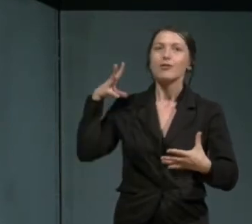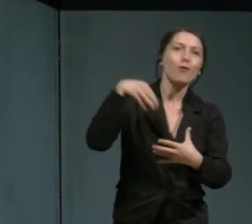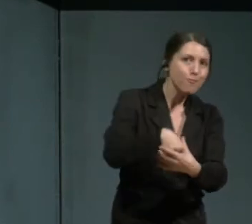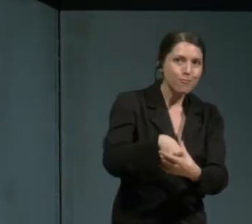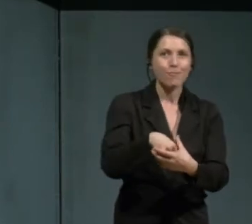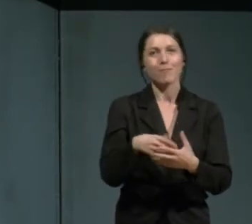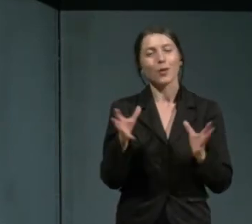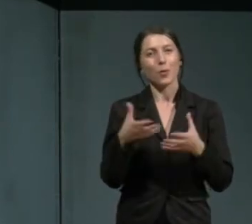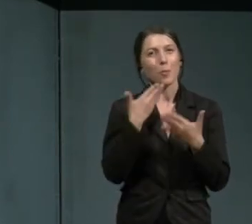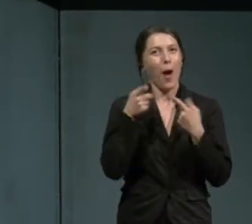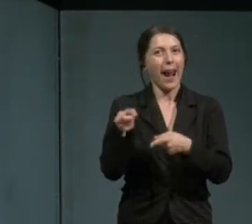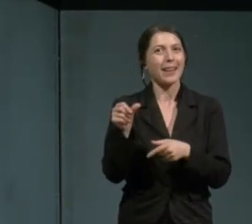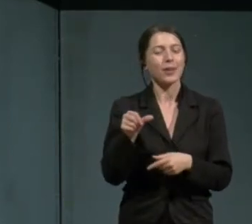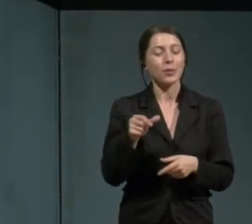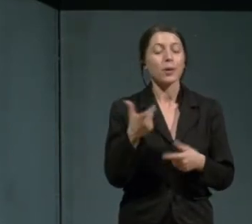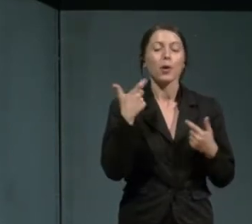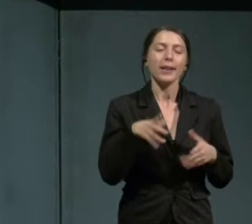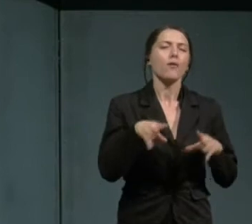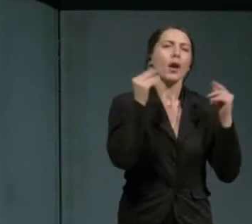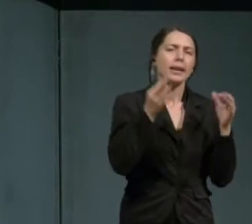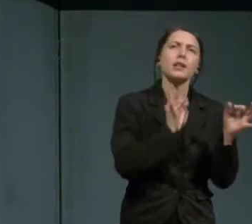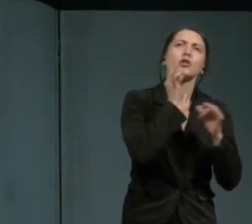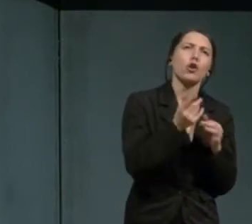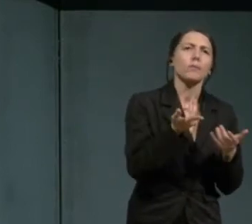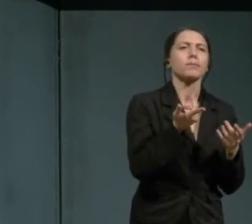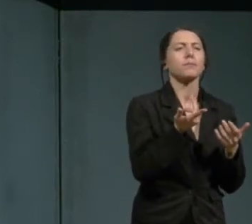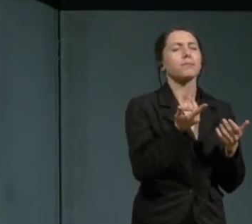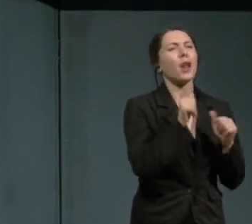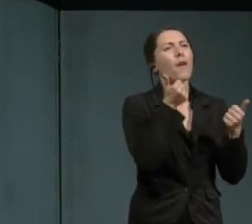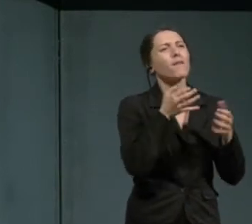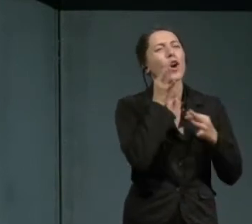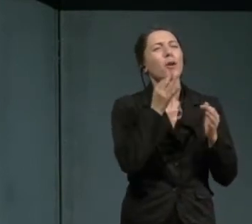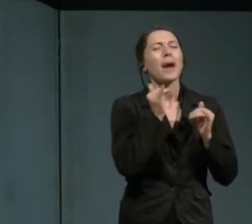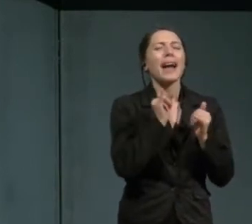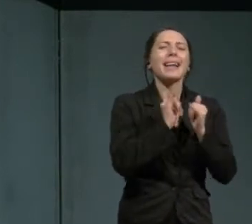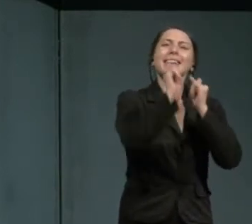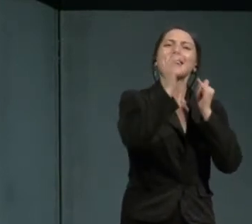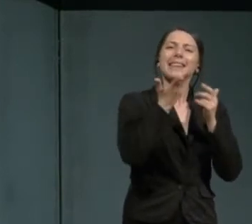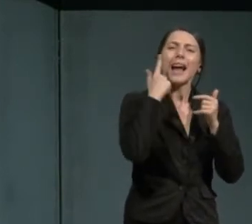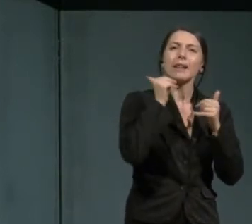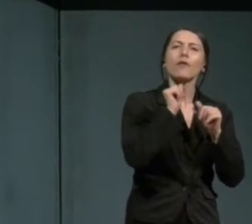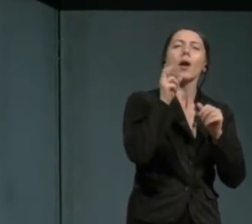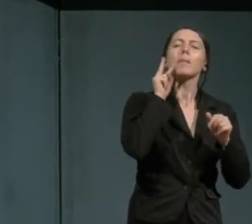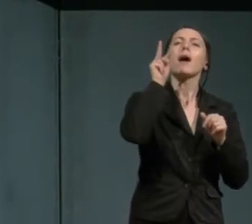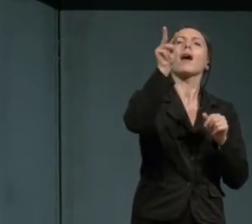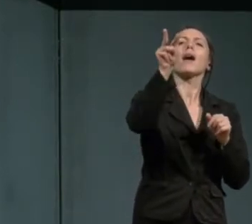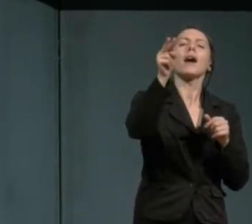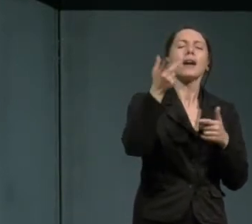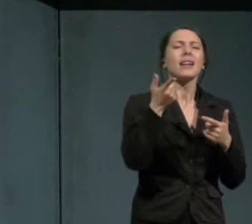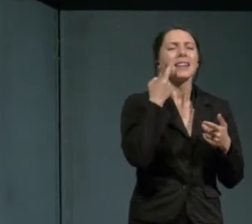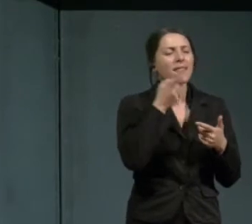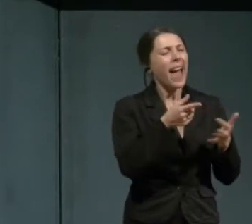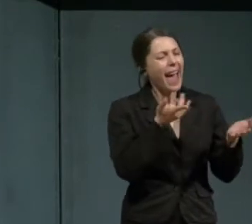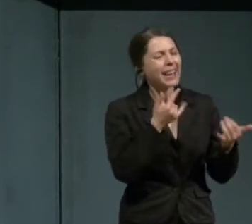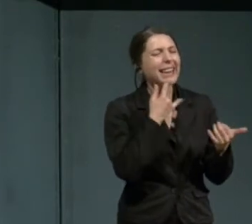all'inizio vengono presentati un po da dista distante si vede che si presentano eccetera